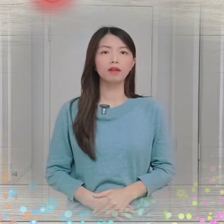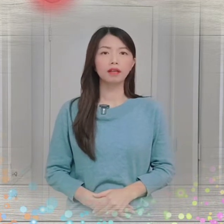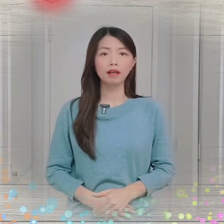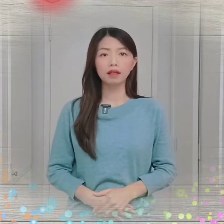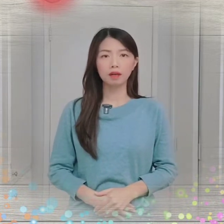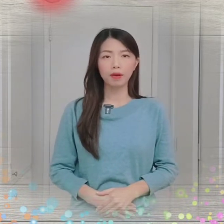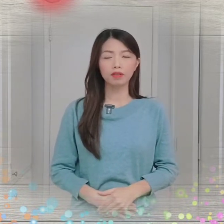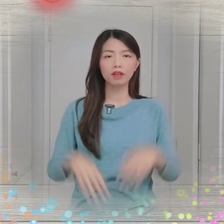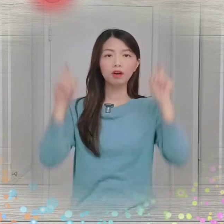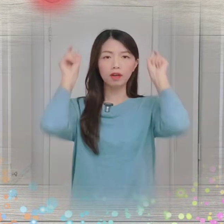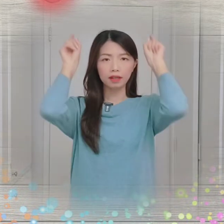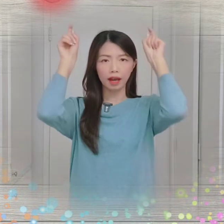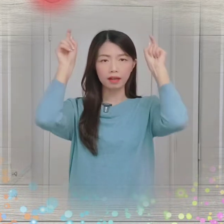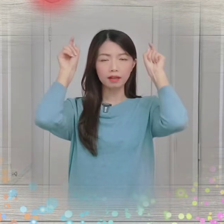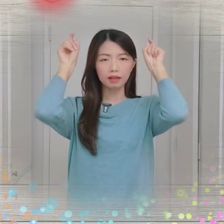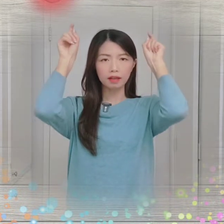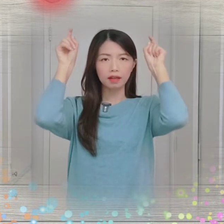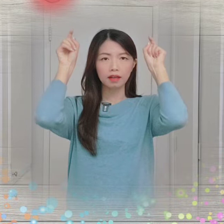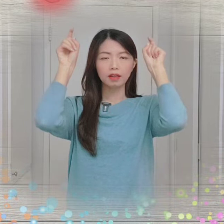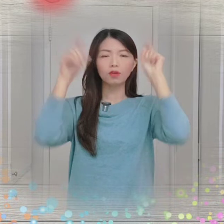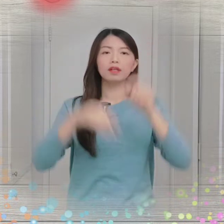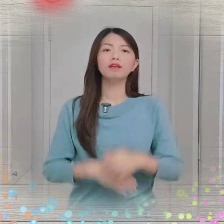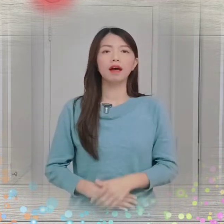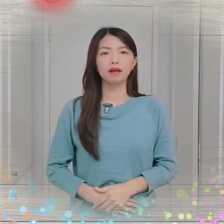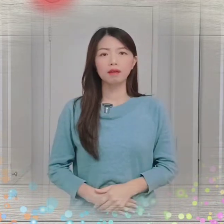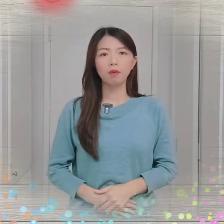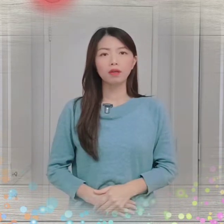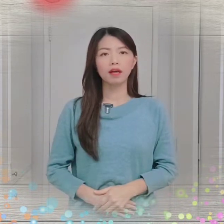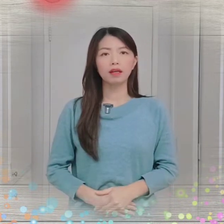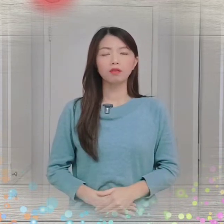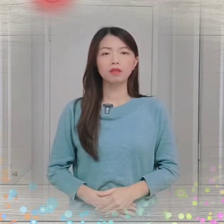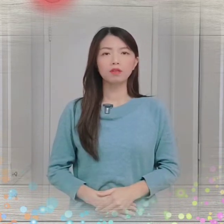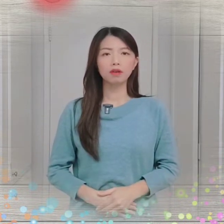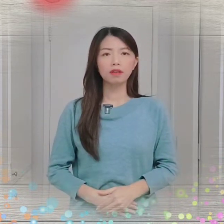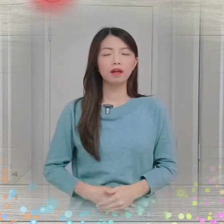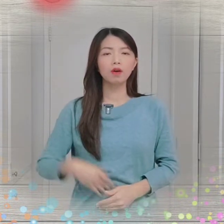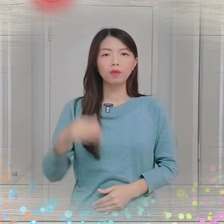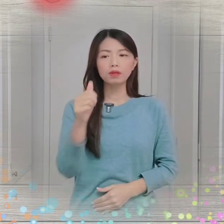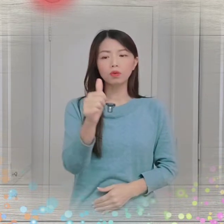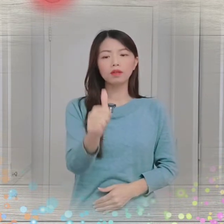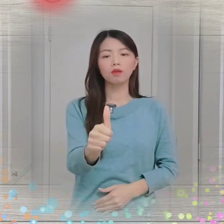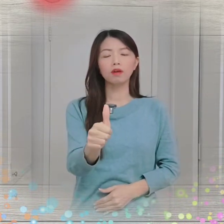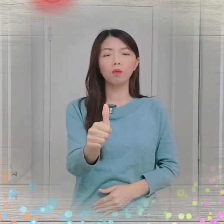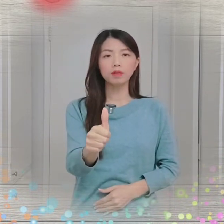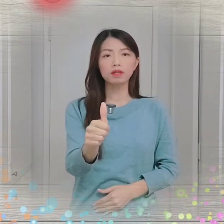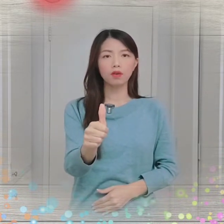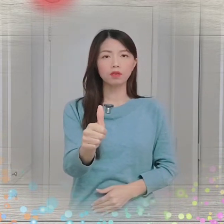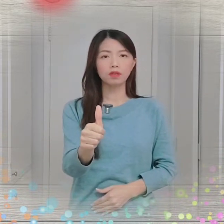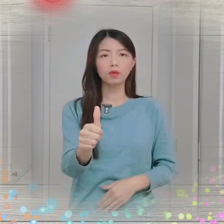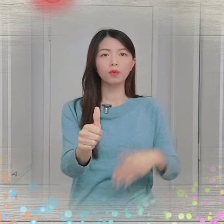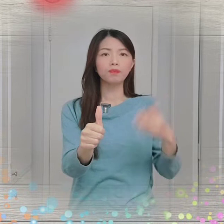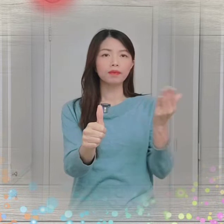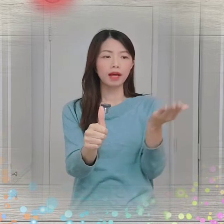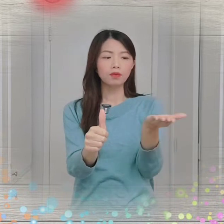되는데요. 일단 양은 아까 배웠죠. 양, 그리고 기르다, 먹이다 이런 뜻의 수어는 왼손은 이렇게 엄지를